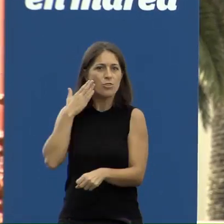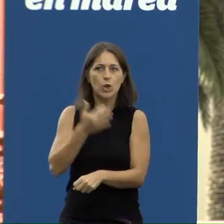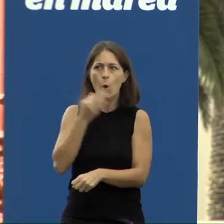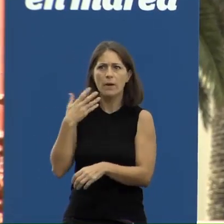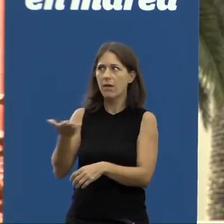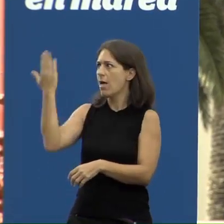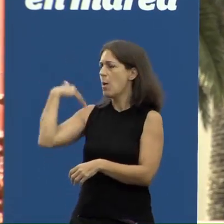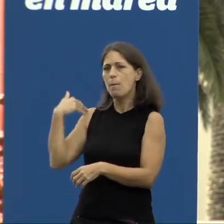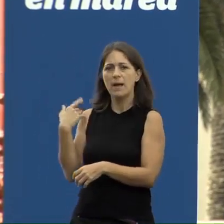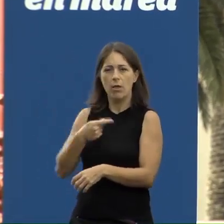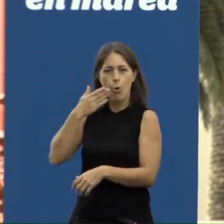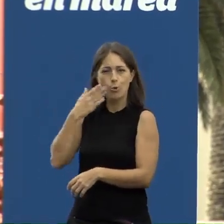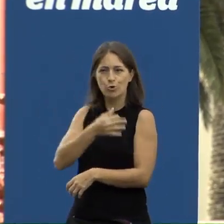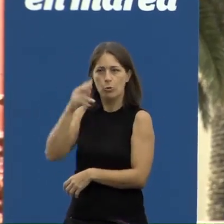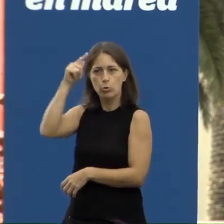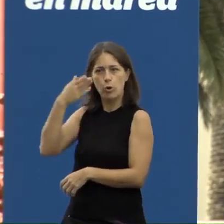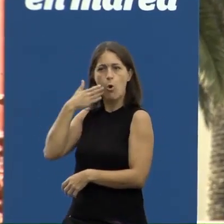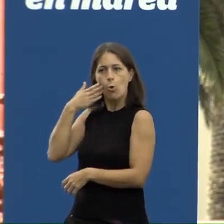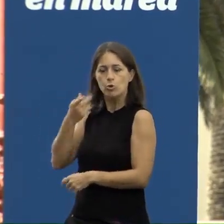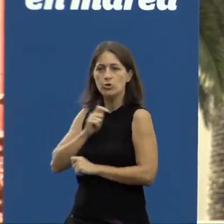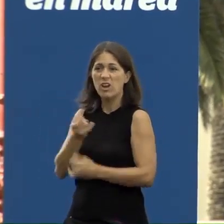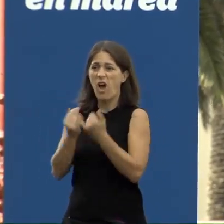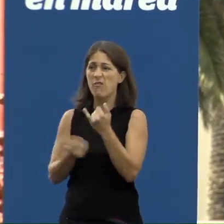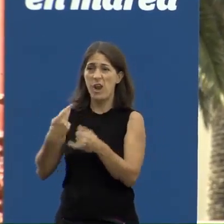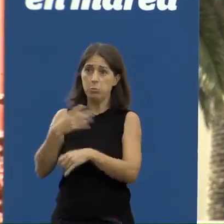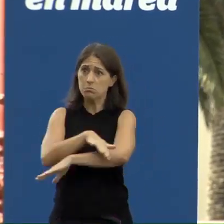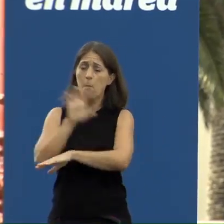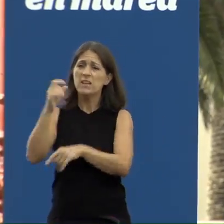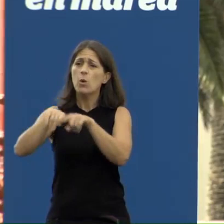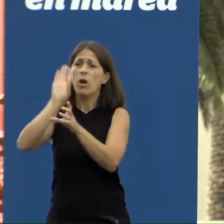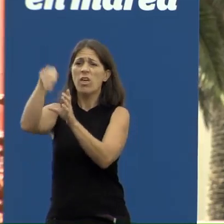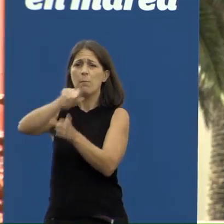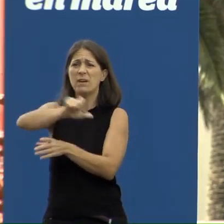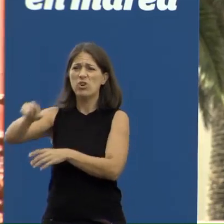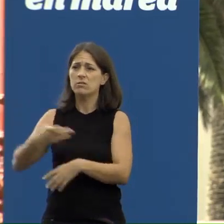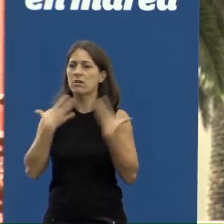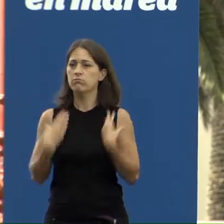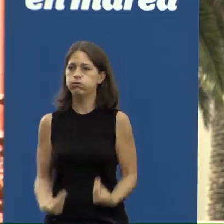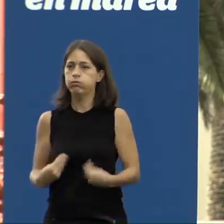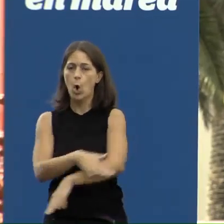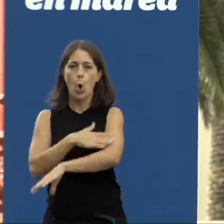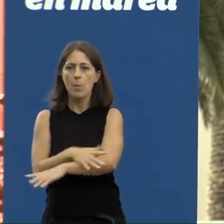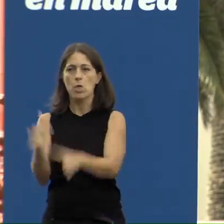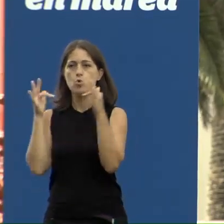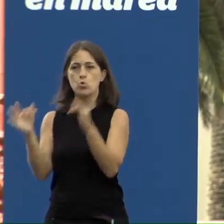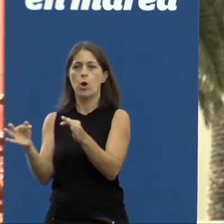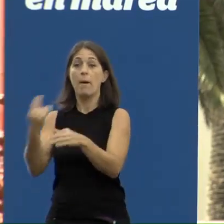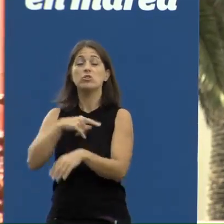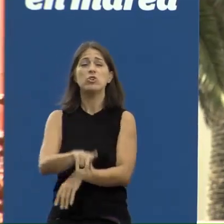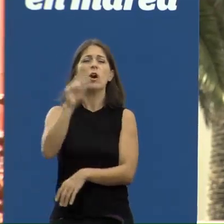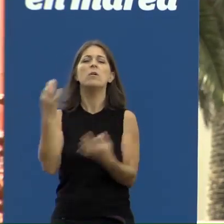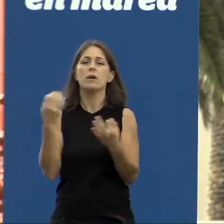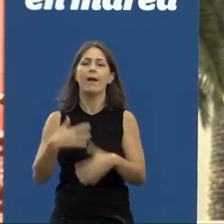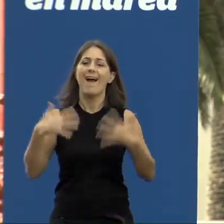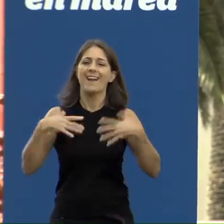e da súa cultura. Podemos ser un país onde os tristes non gobernen nin un día máis. Toca escoller, e nós escollemos a